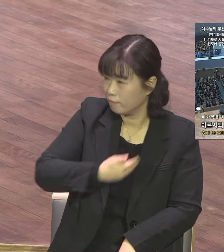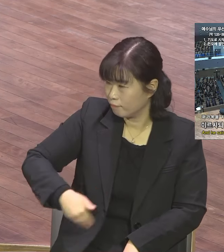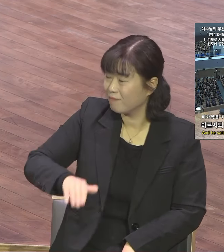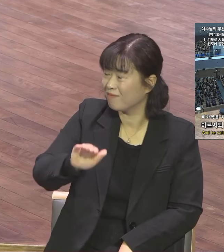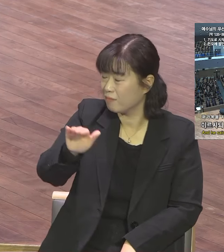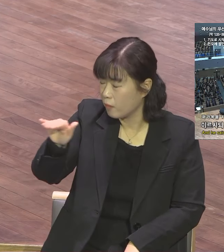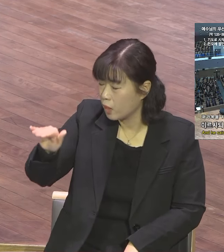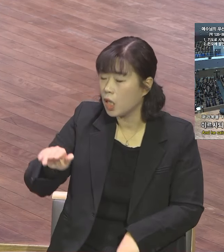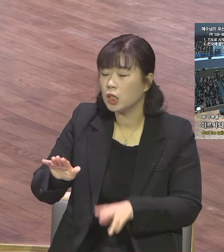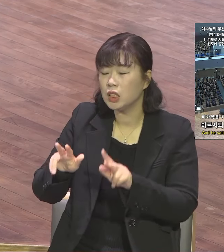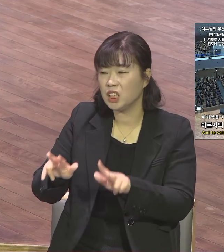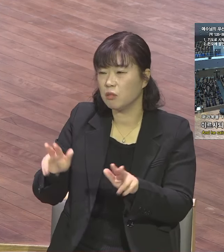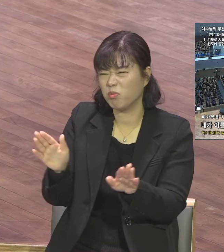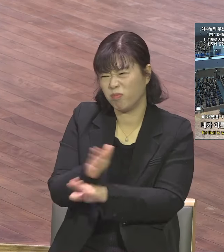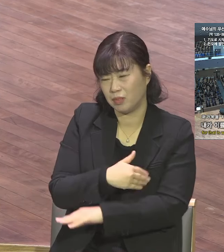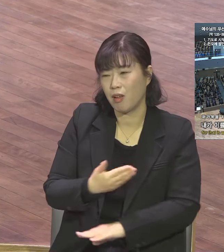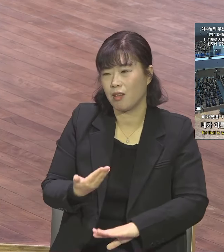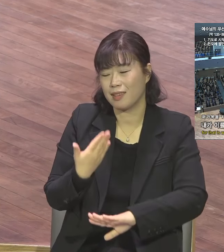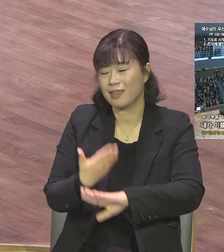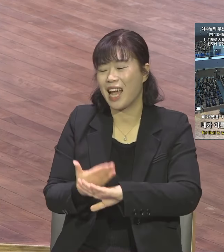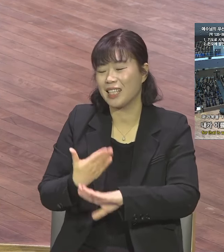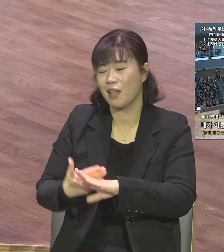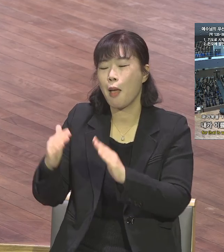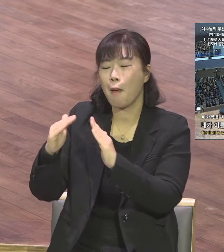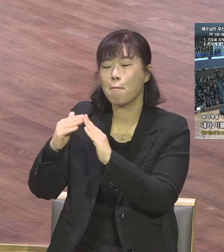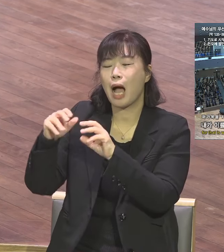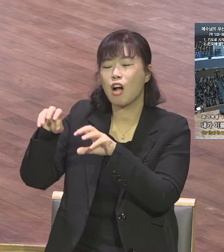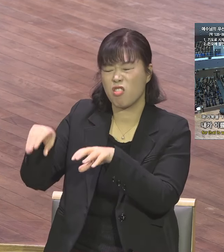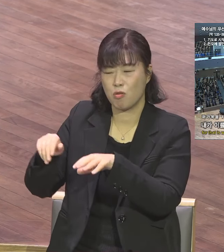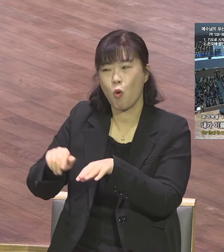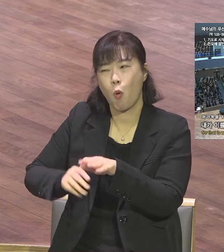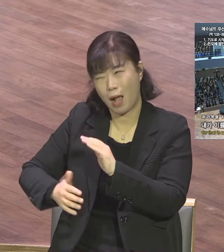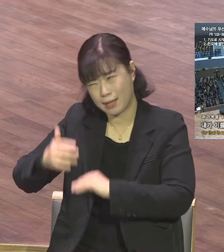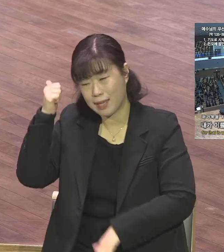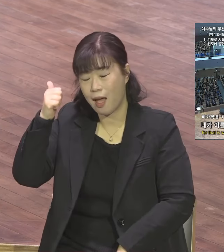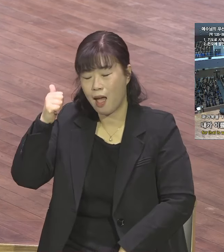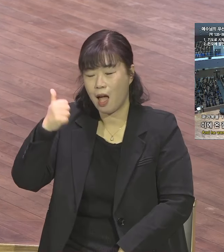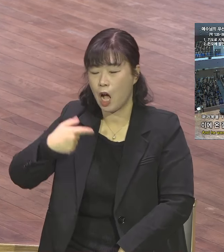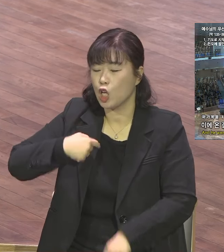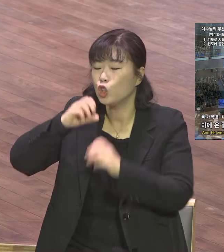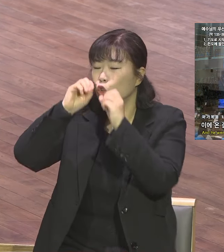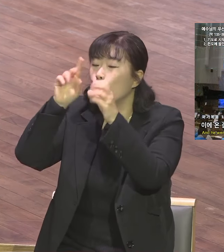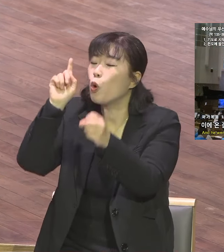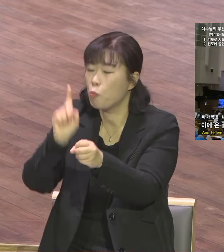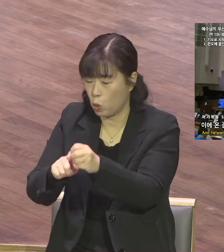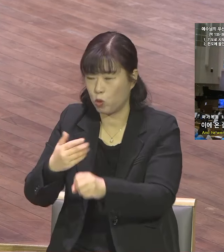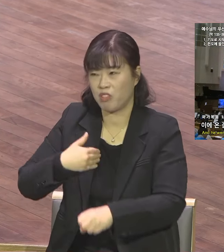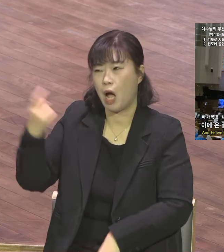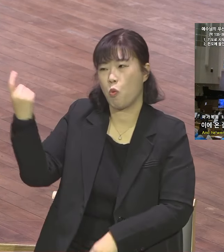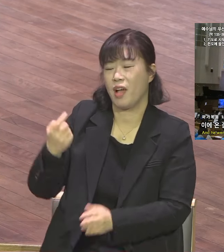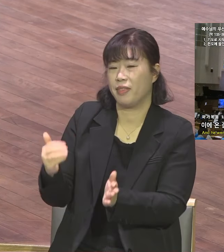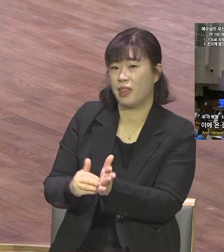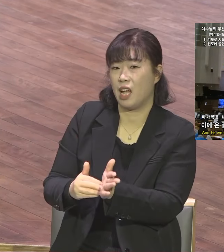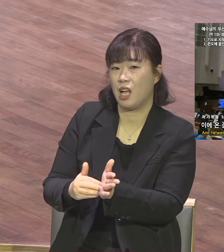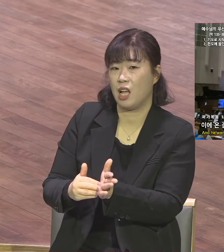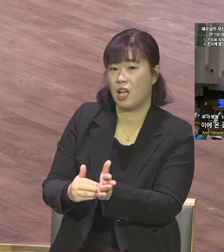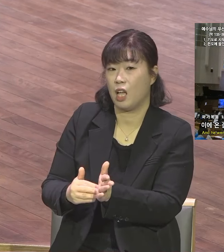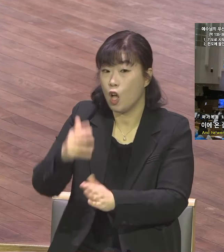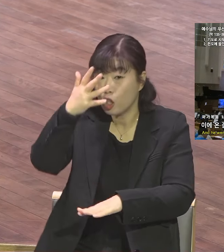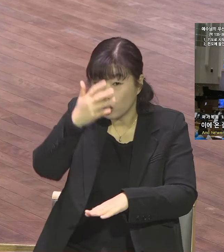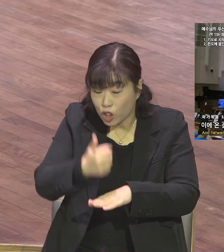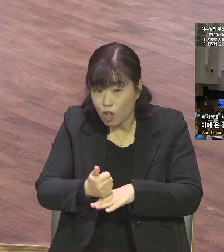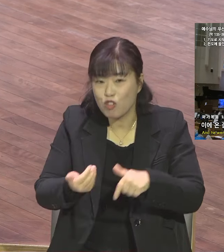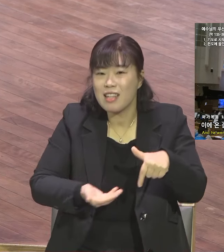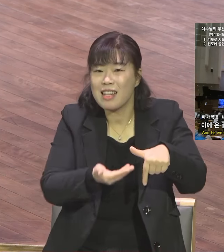마을들로 들어가자. 거기서도 전도하리니 내가 이를 위하여 왔노라 하시고 이에 온 갈릴리에